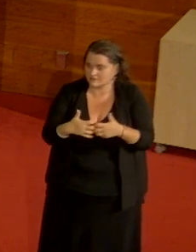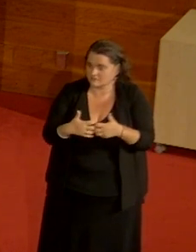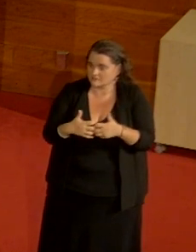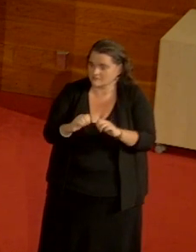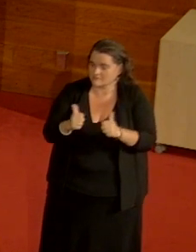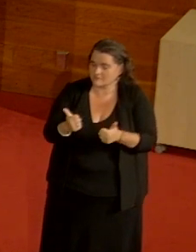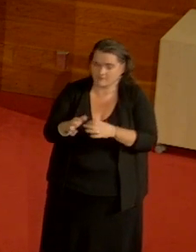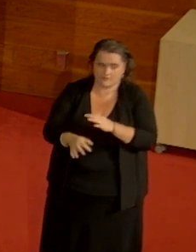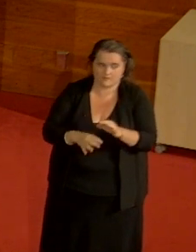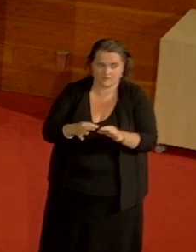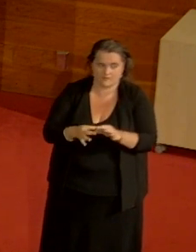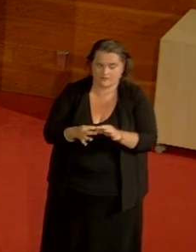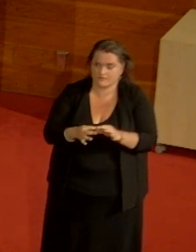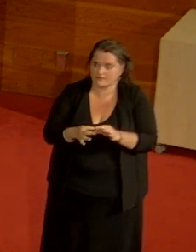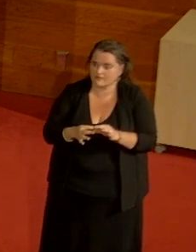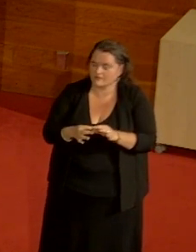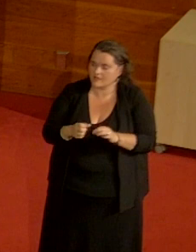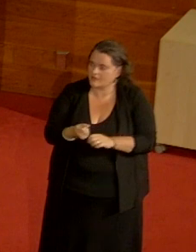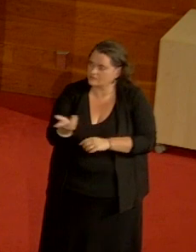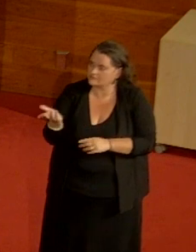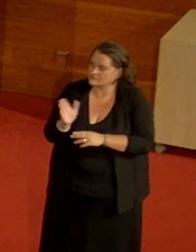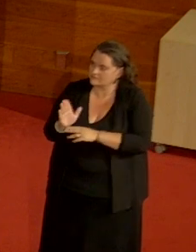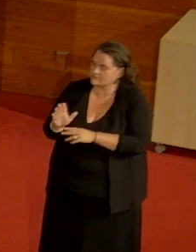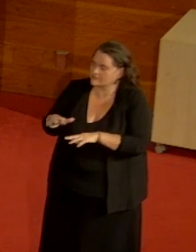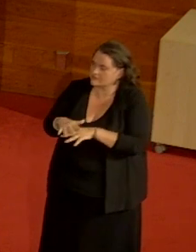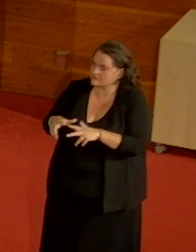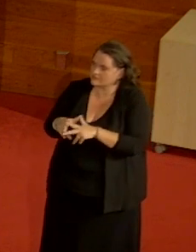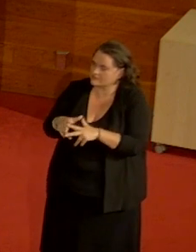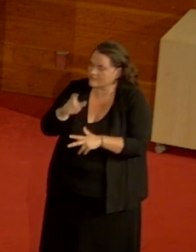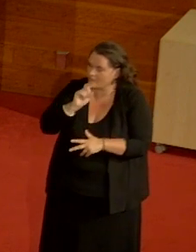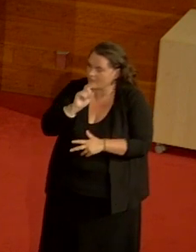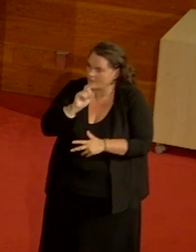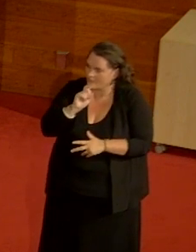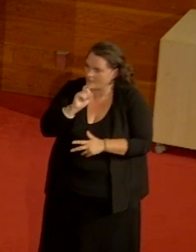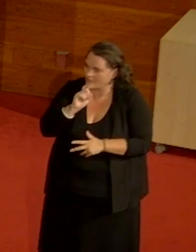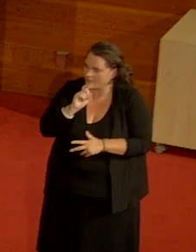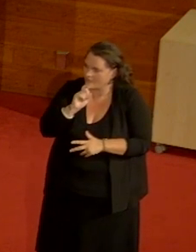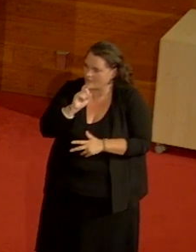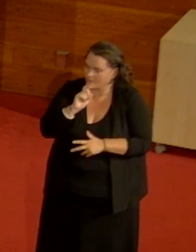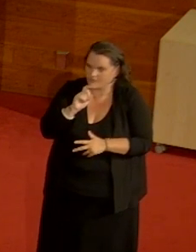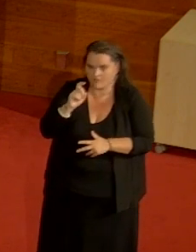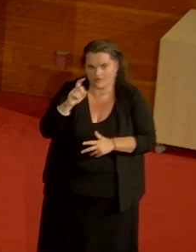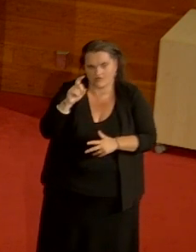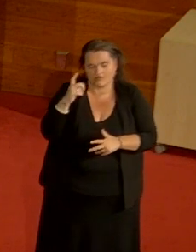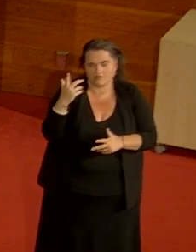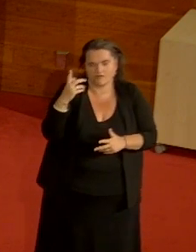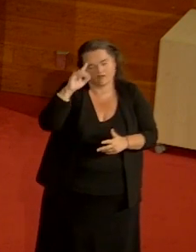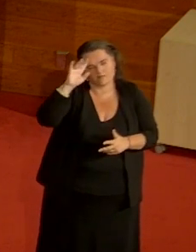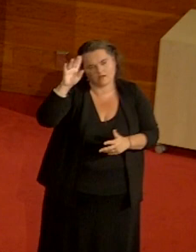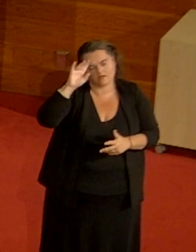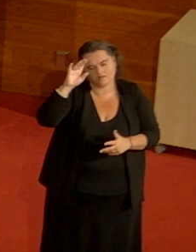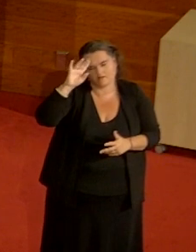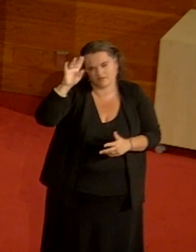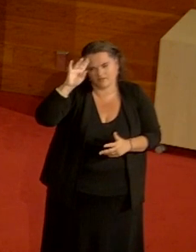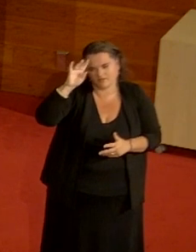organizar Cómo presentarnos a los otros a través de las redes sociales lo que hicieron fue apartar esa imaginación esa